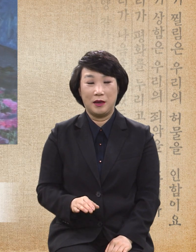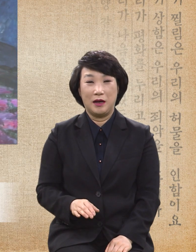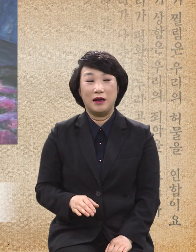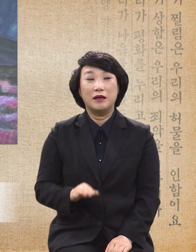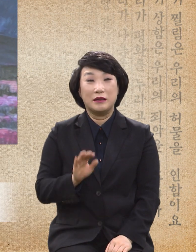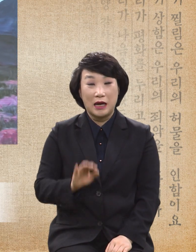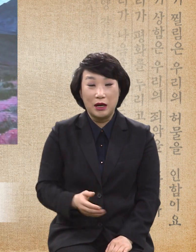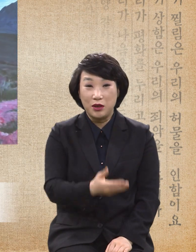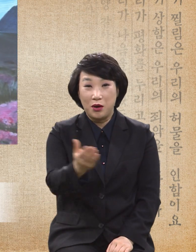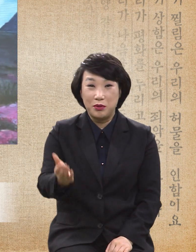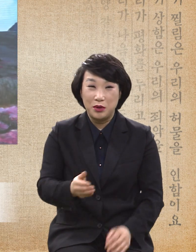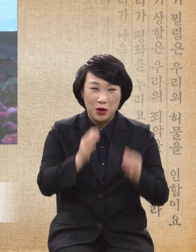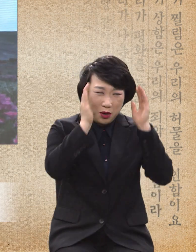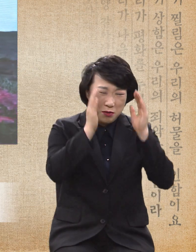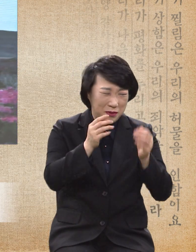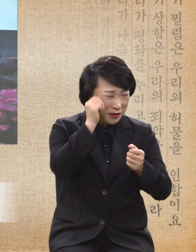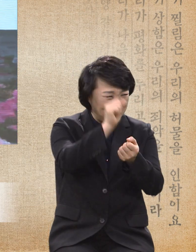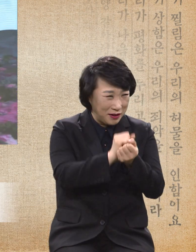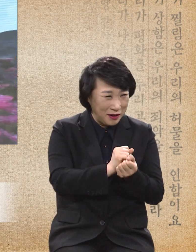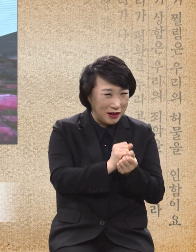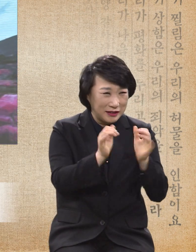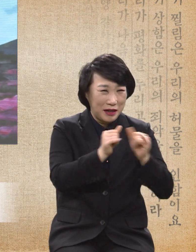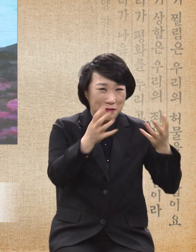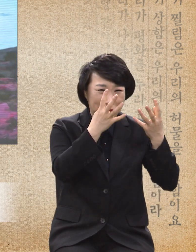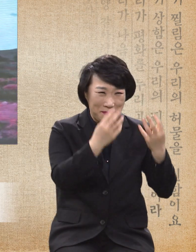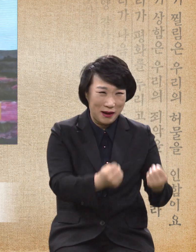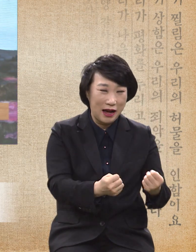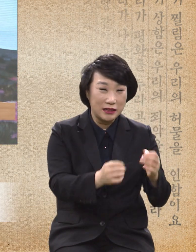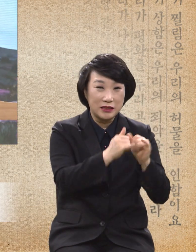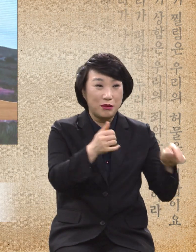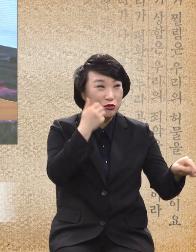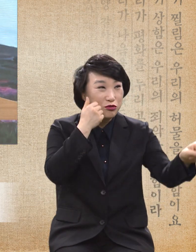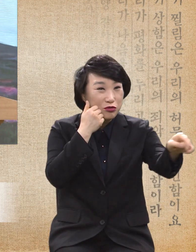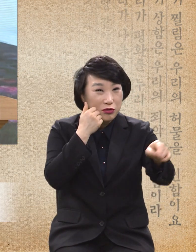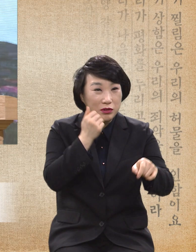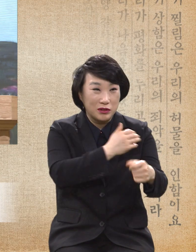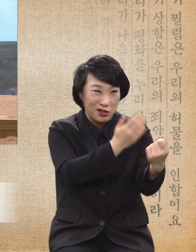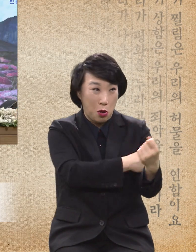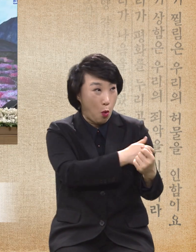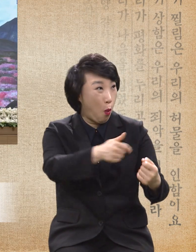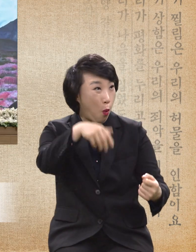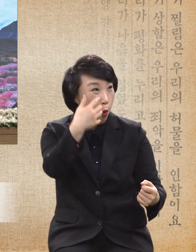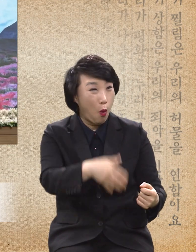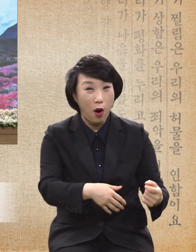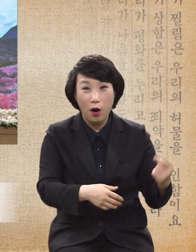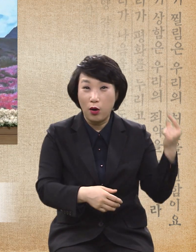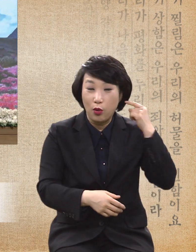많이 공부한 학자들에게서 능력이 있다 소리 들으셨어요?